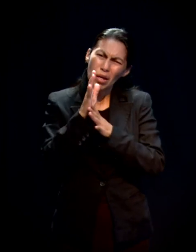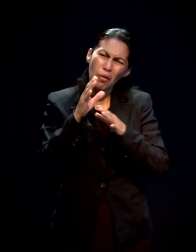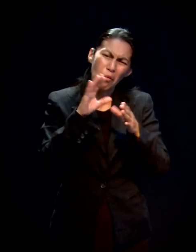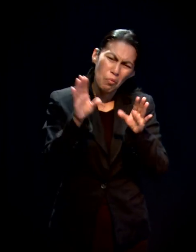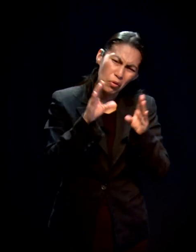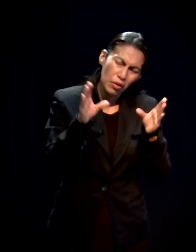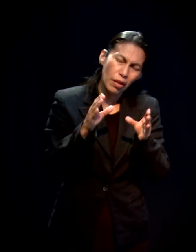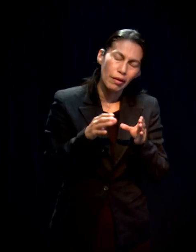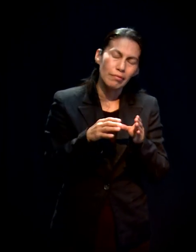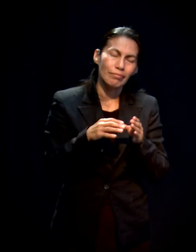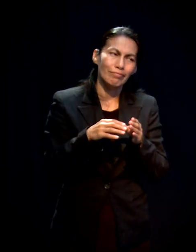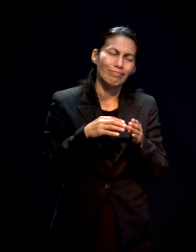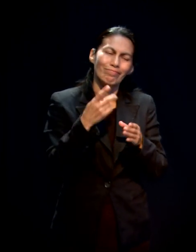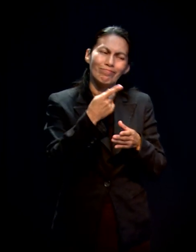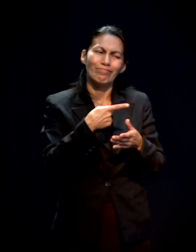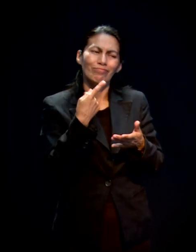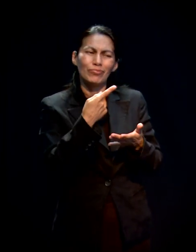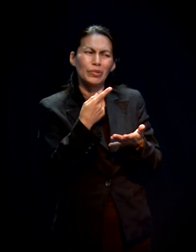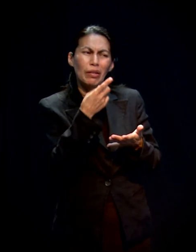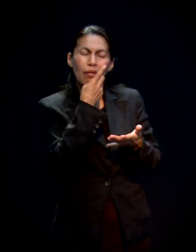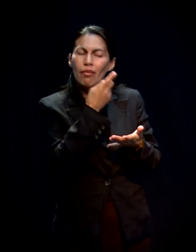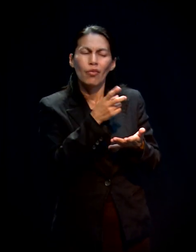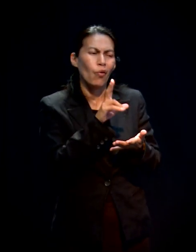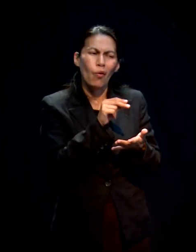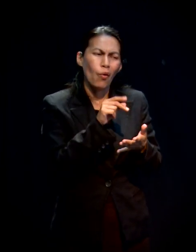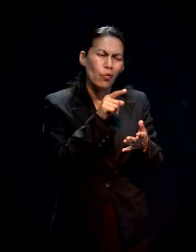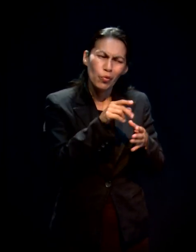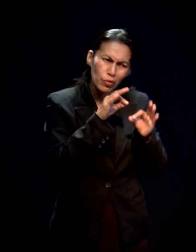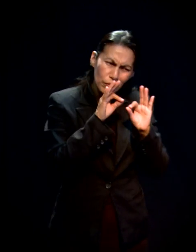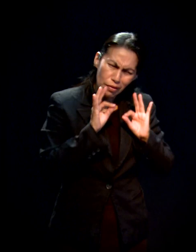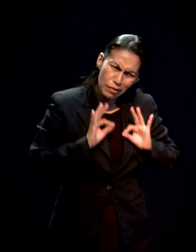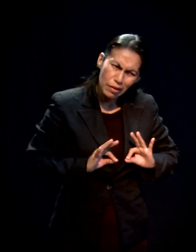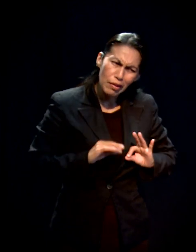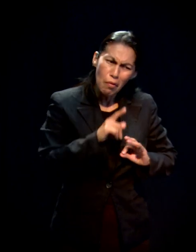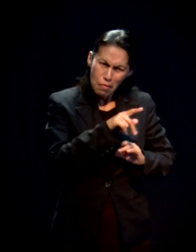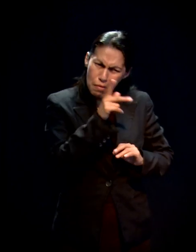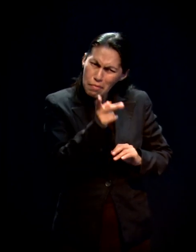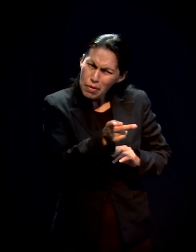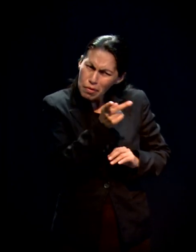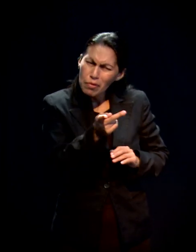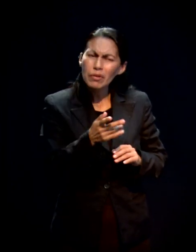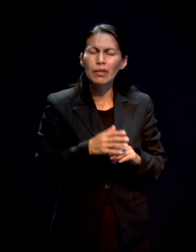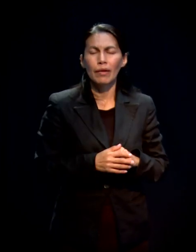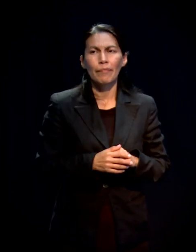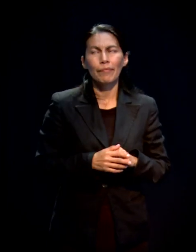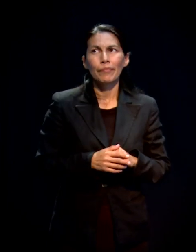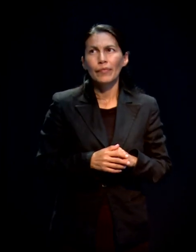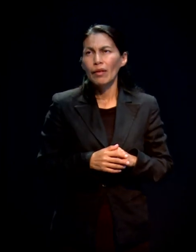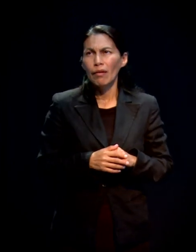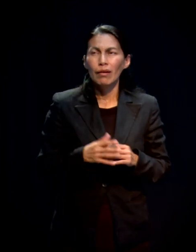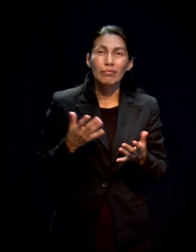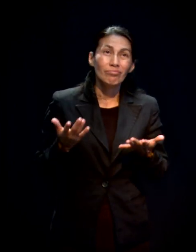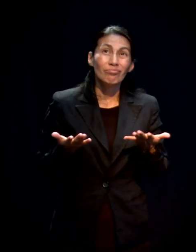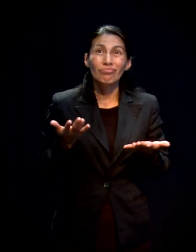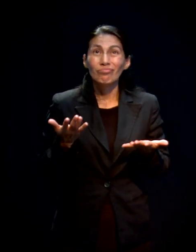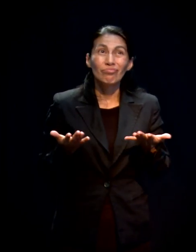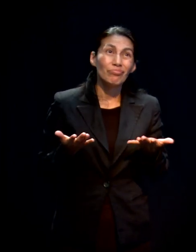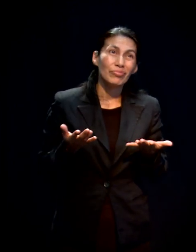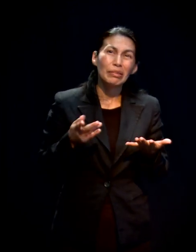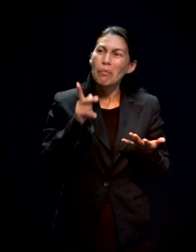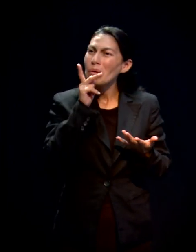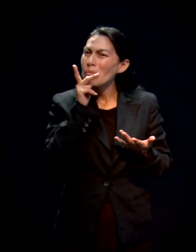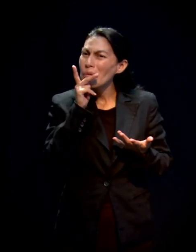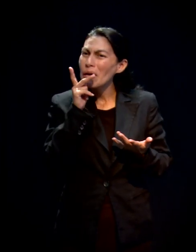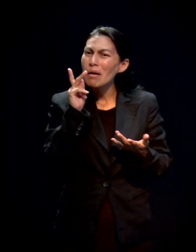preguntar a ver qué te dicen fue el momento de que pues yo me quedé que hago no hablé con mis